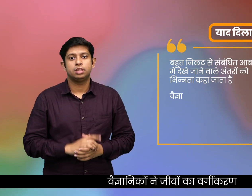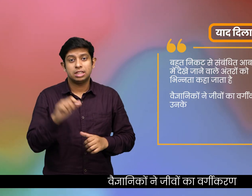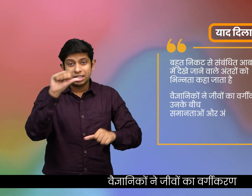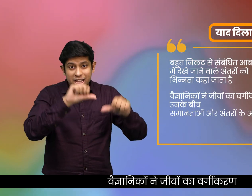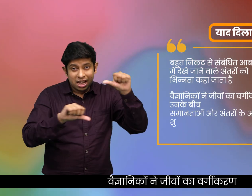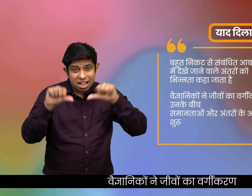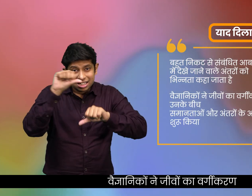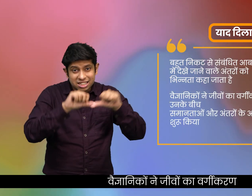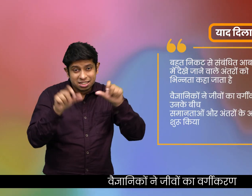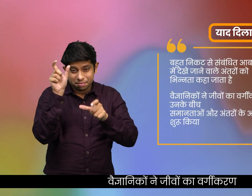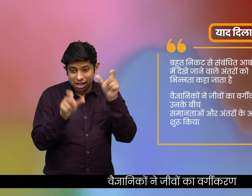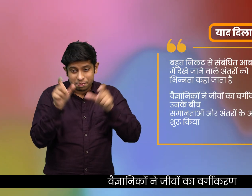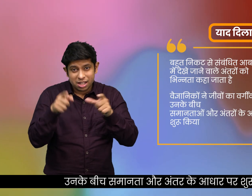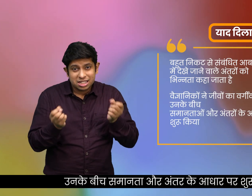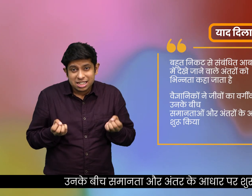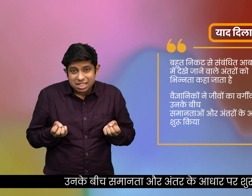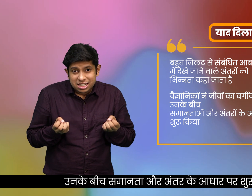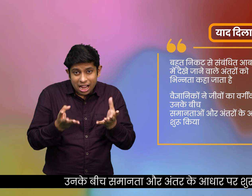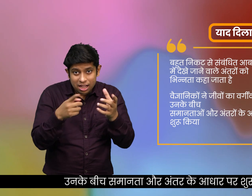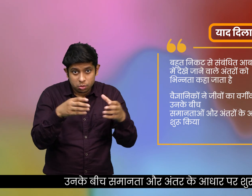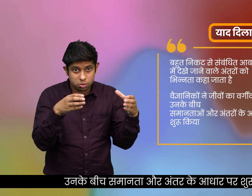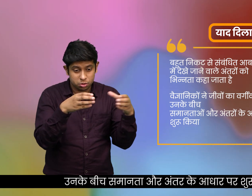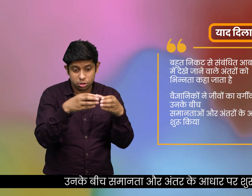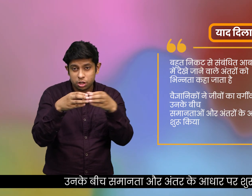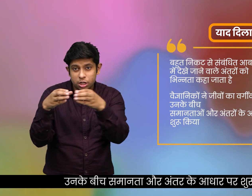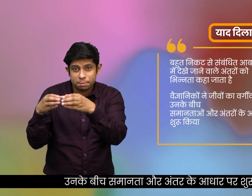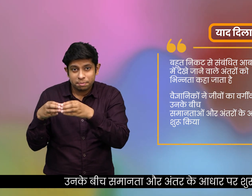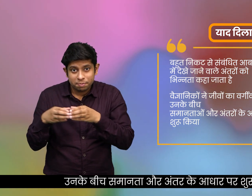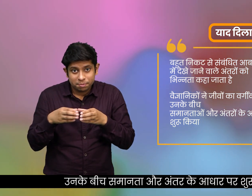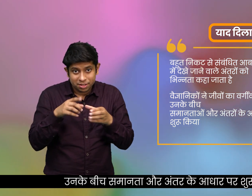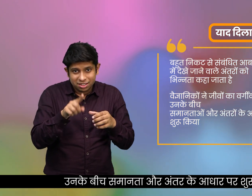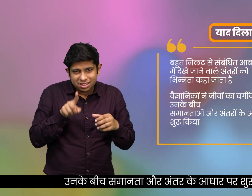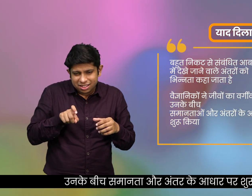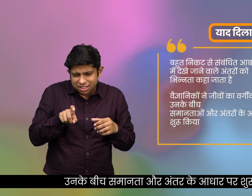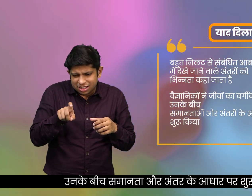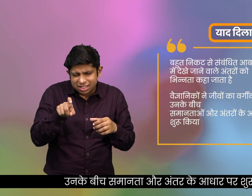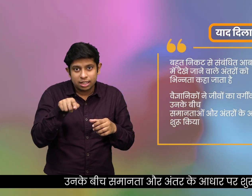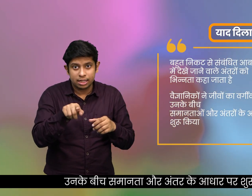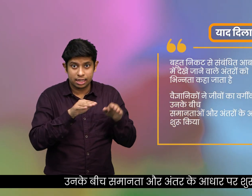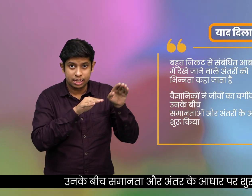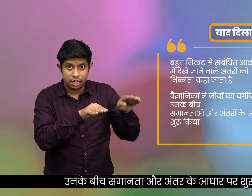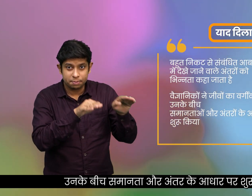वैज्ञानिकों ने जीवों का वर्गीकरण उनके बीच समानता और अंतर के आधार पर शुरू किया।